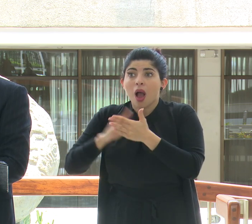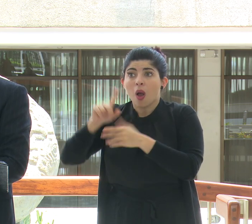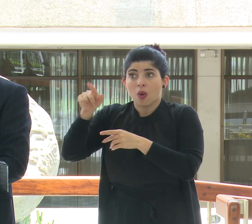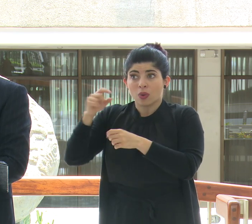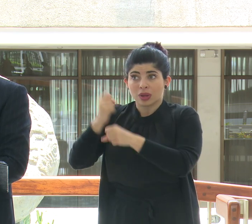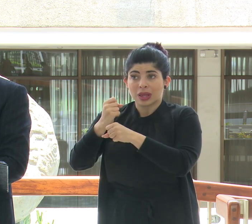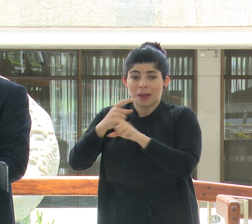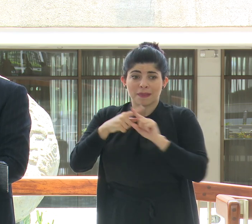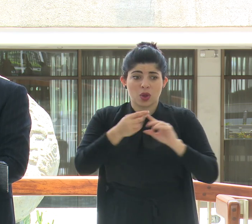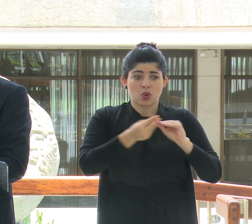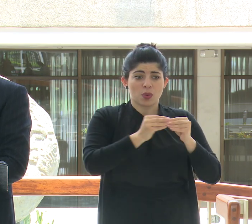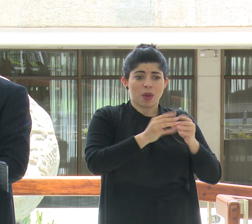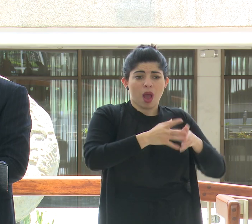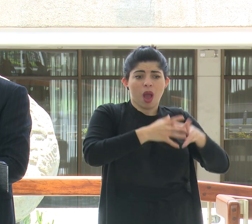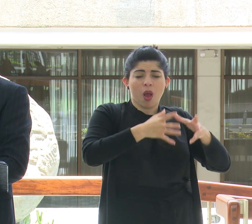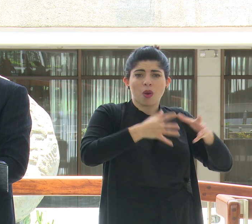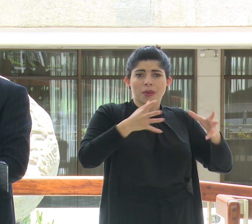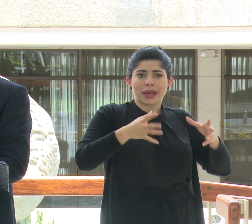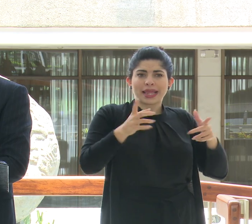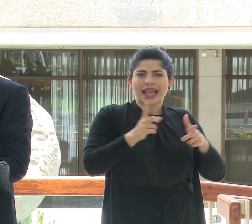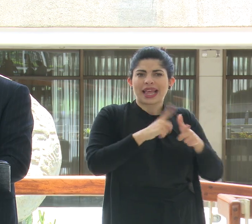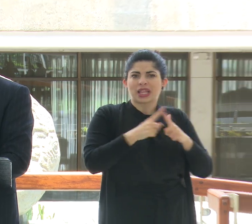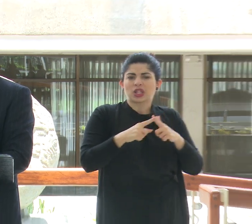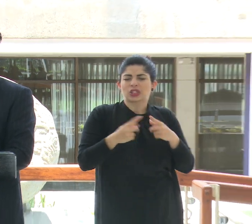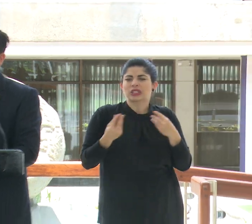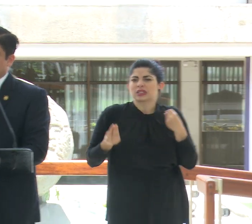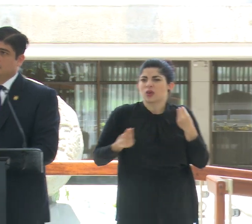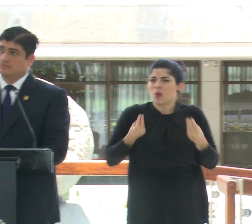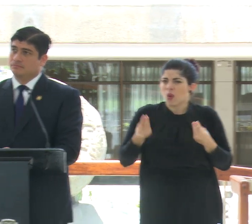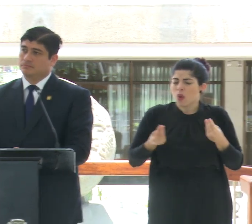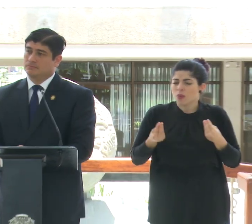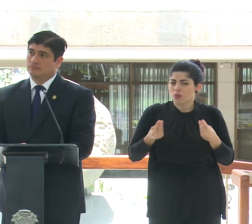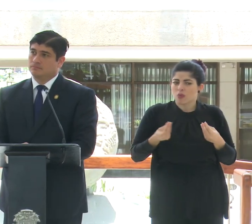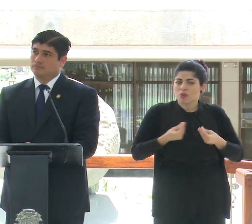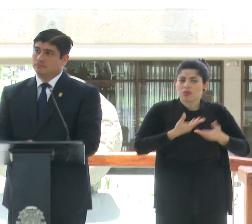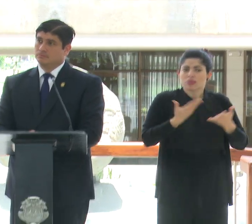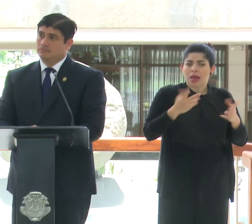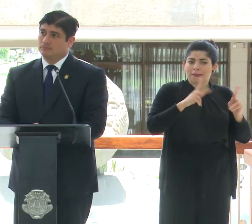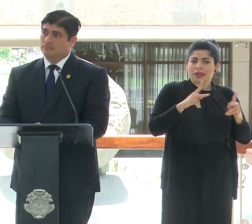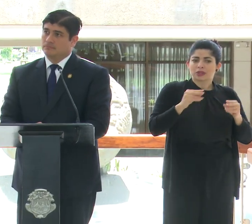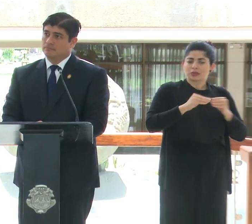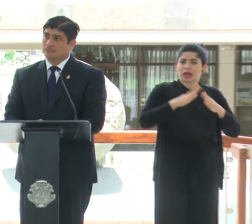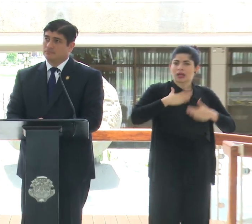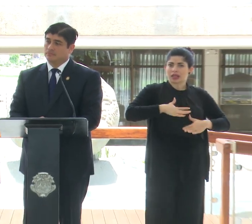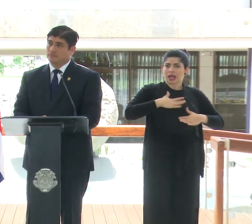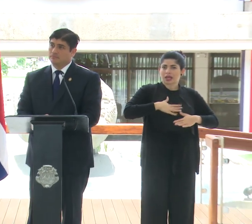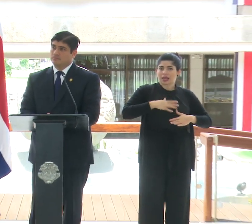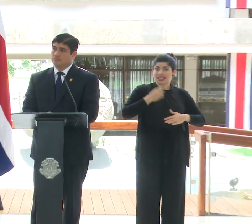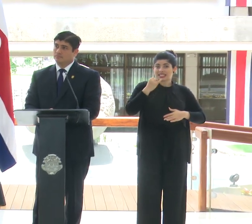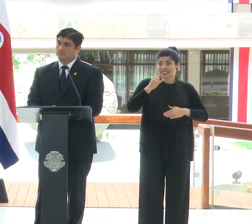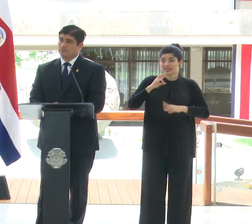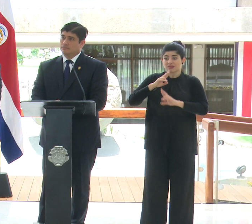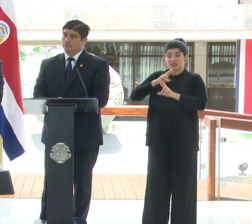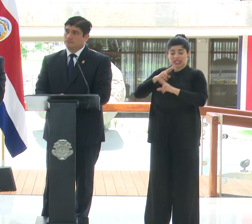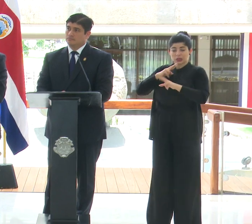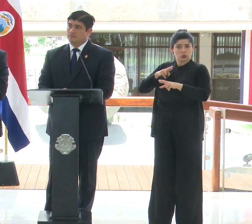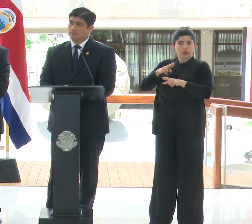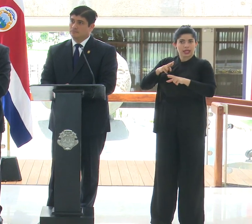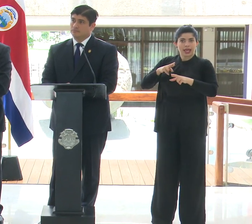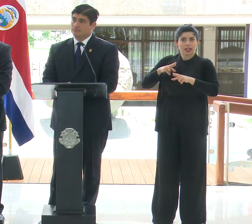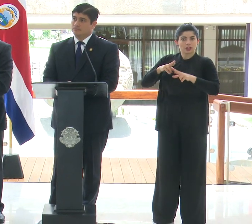cifras siguen aumentando. Entonces, ¿cómo llevarle tranquilidad a la ciudadanía viendo que los resultados no